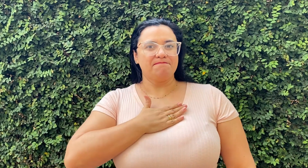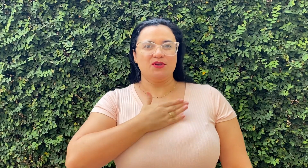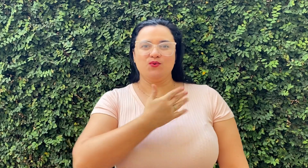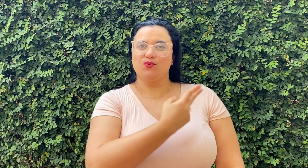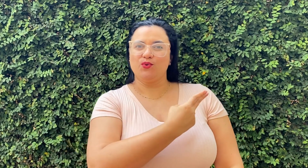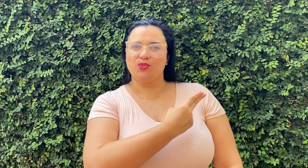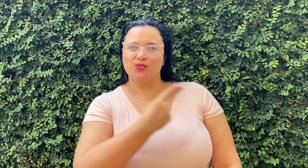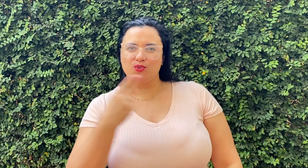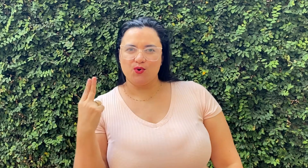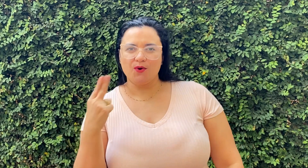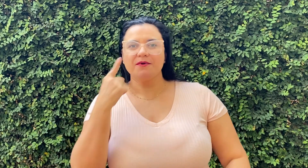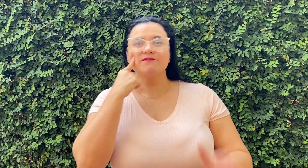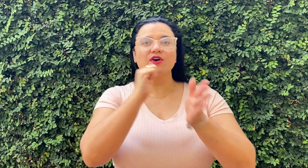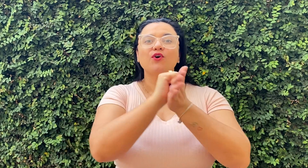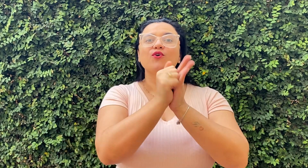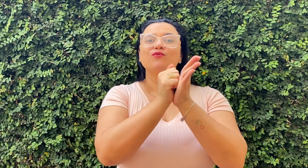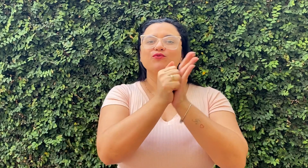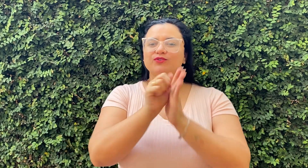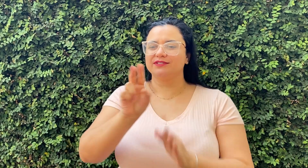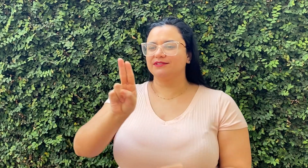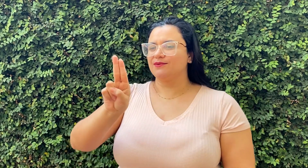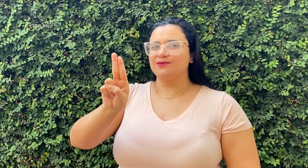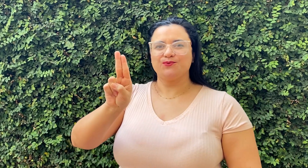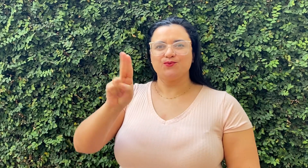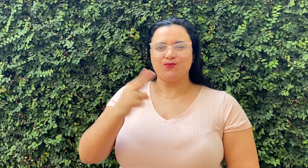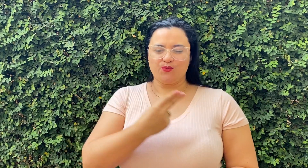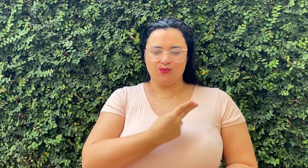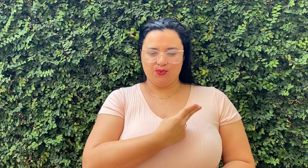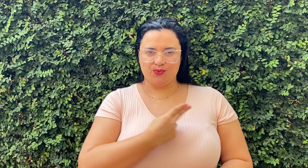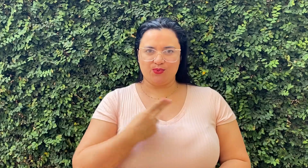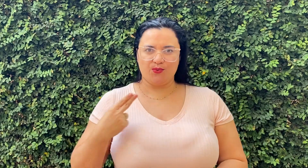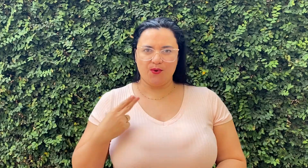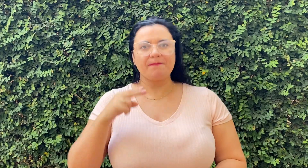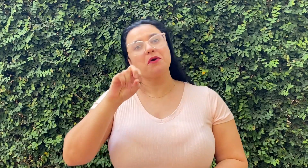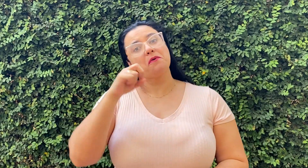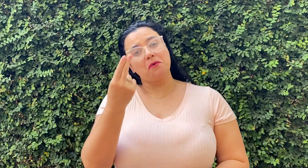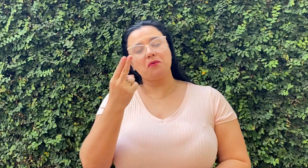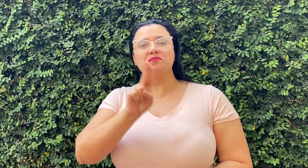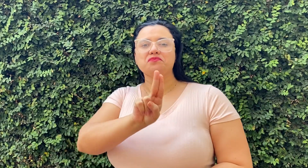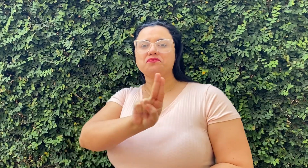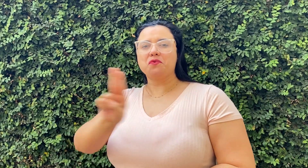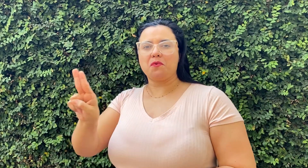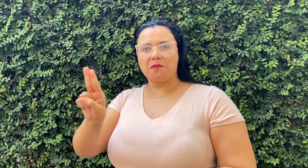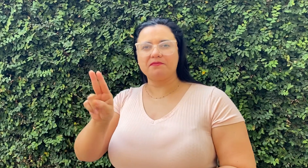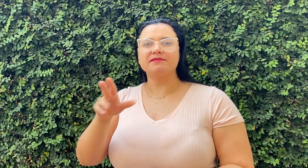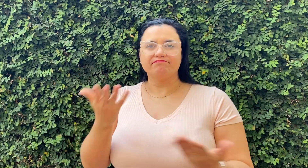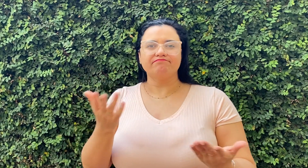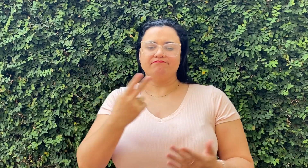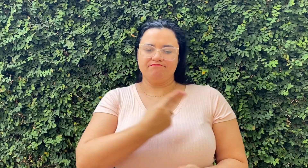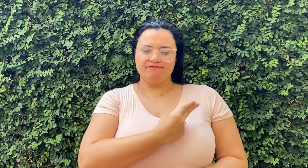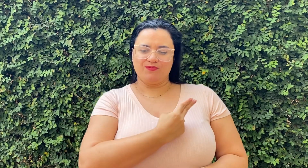Meu nome, configuração de letra U. Você pode fazer para você ou virado para